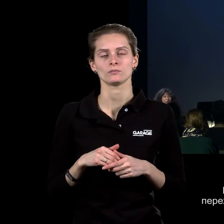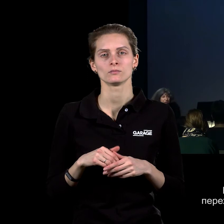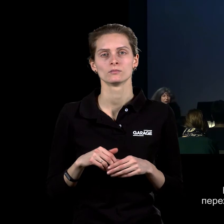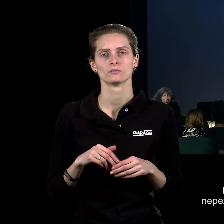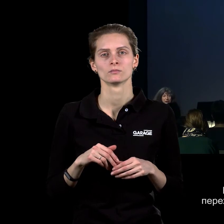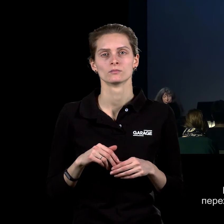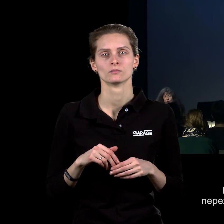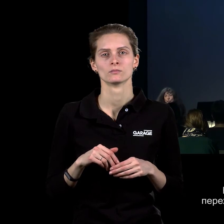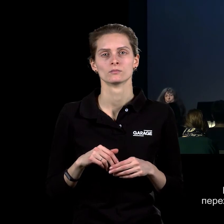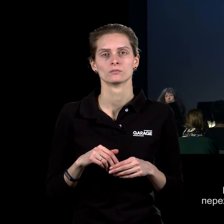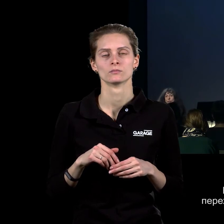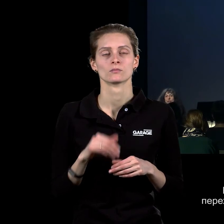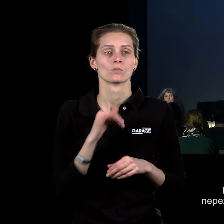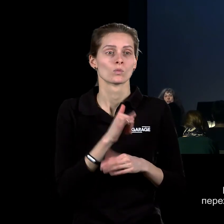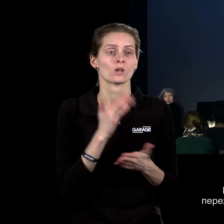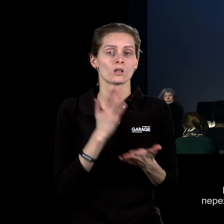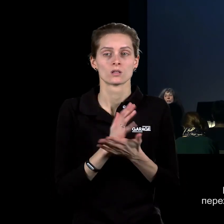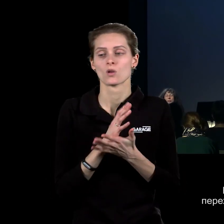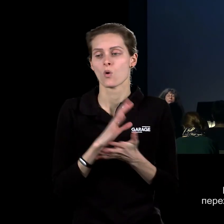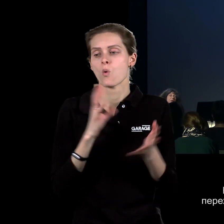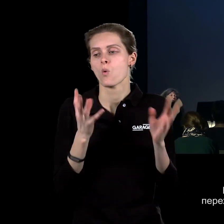них есть много общего, вот эта